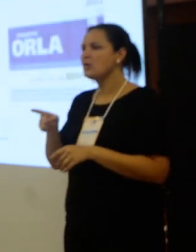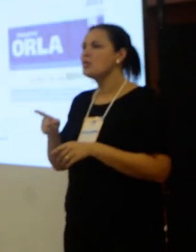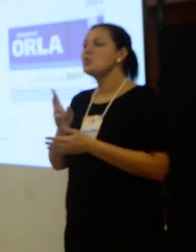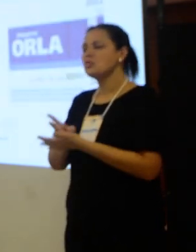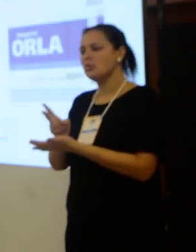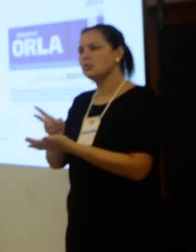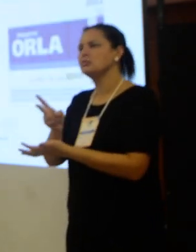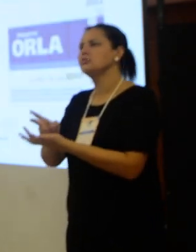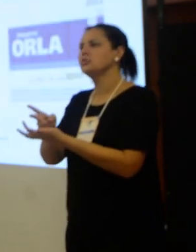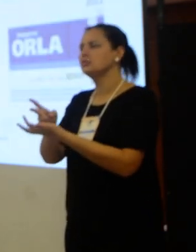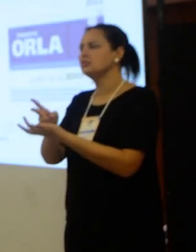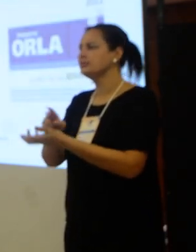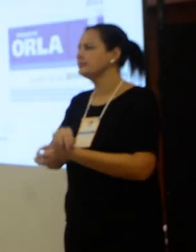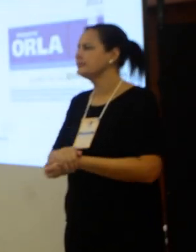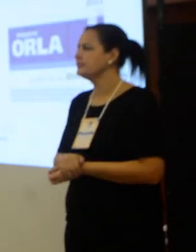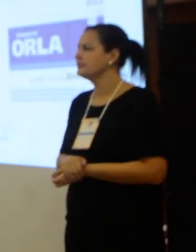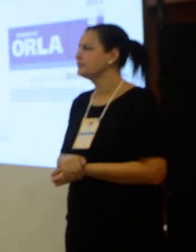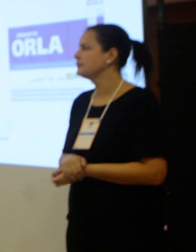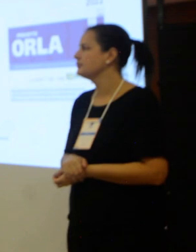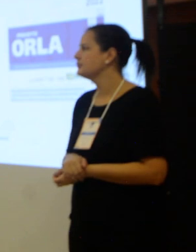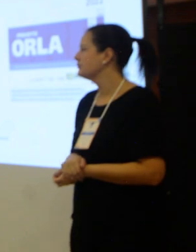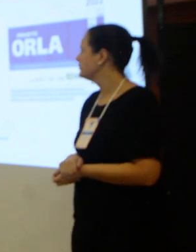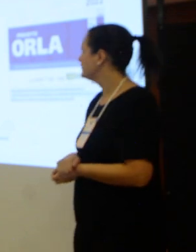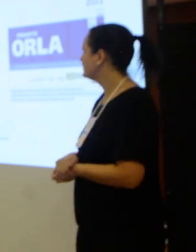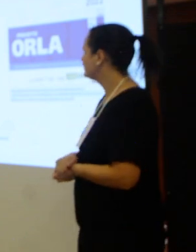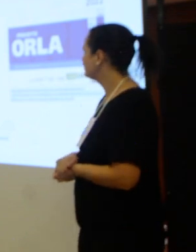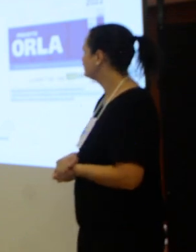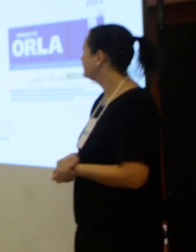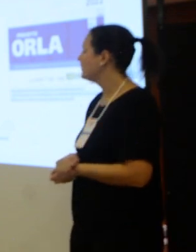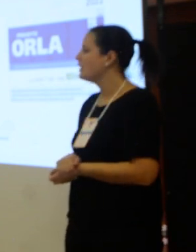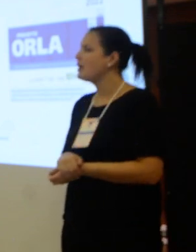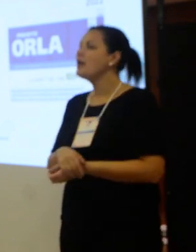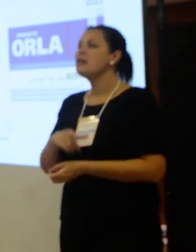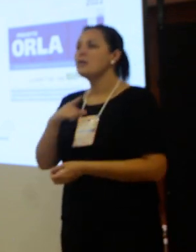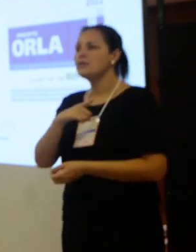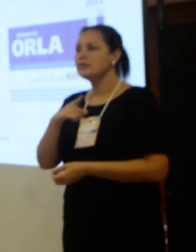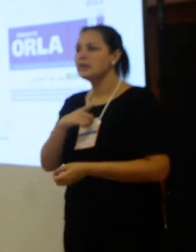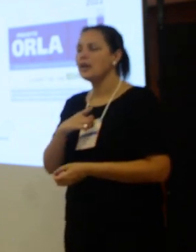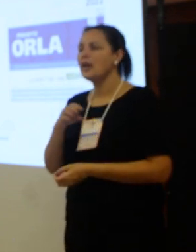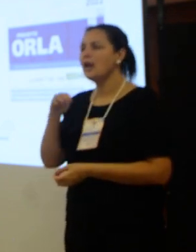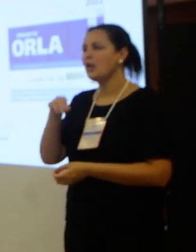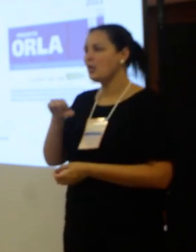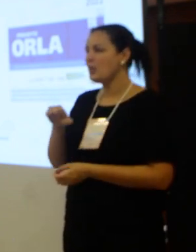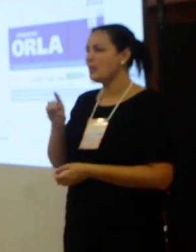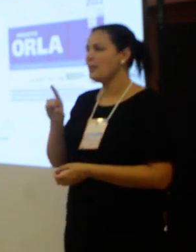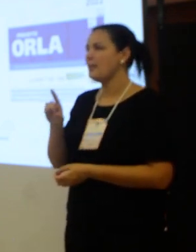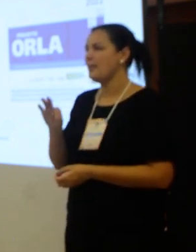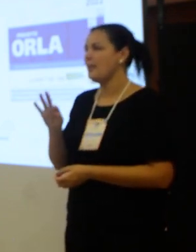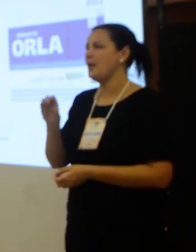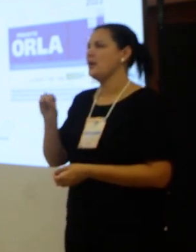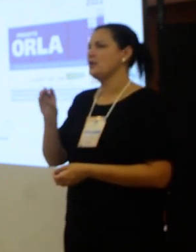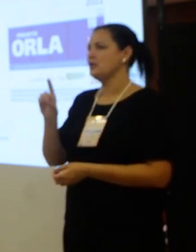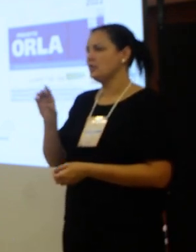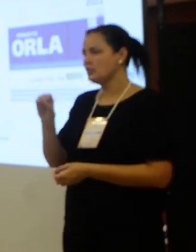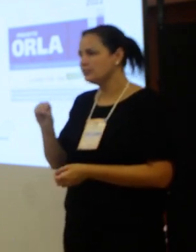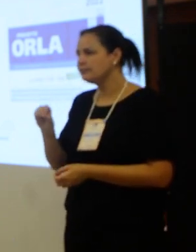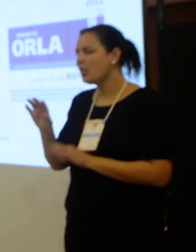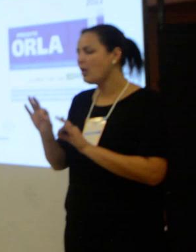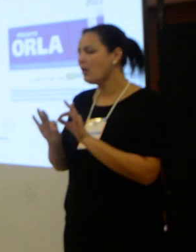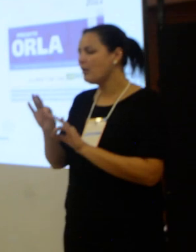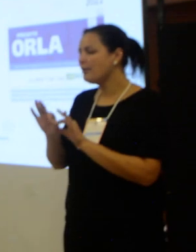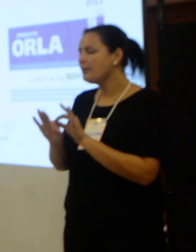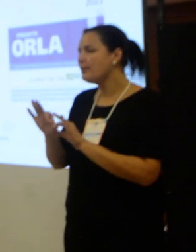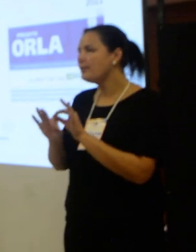Para subsidiar essa metodologia, então, o projeto é uma metodologia de participação social. É como se fosse um plano diretor